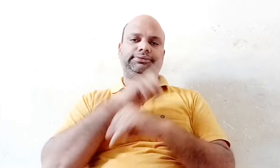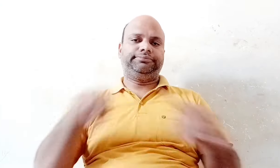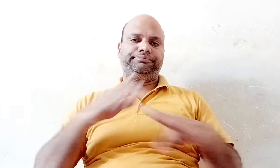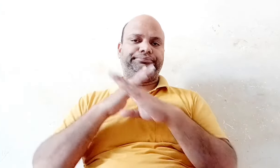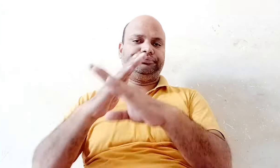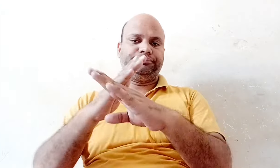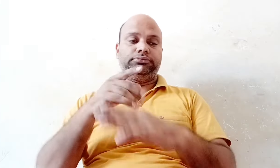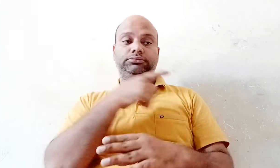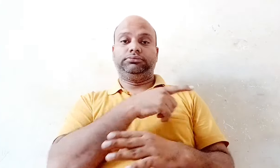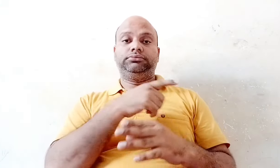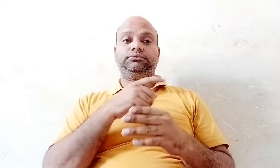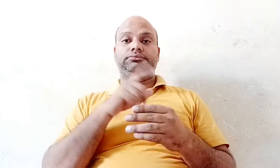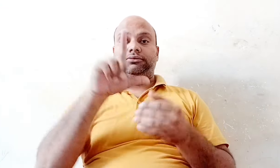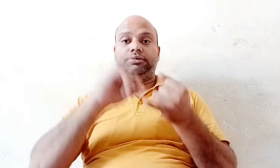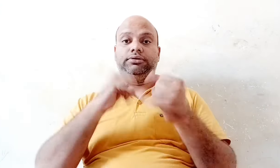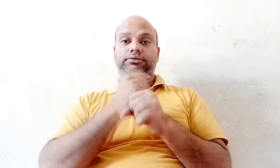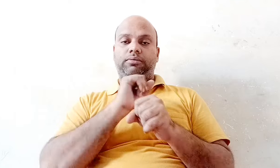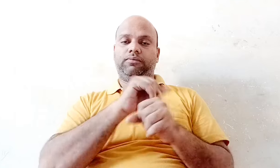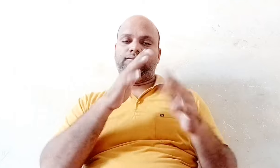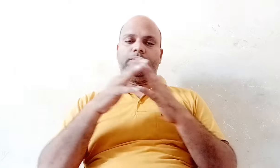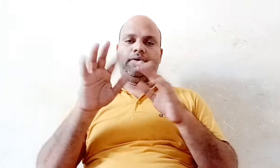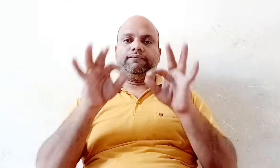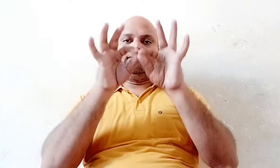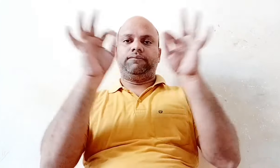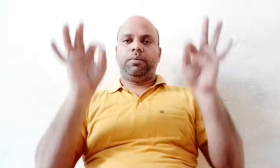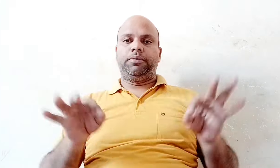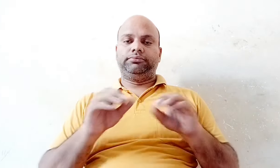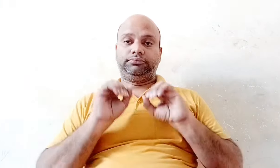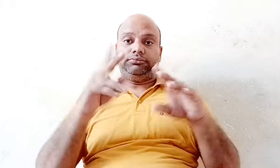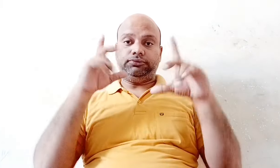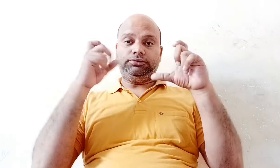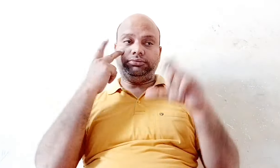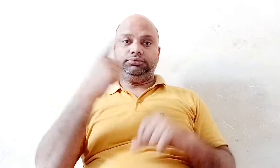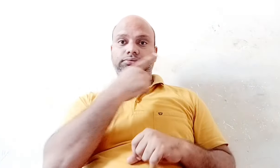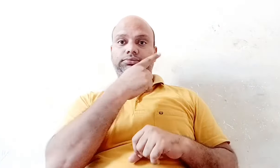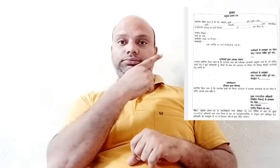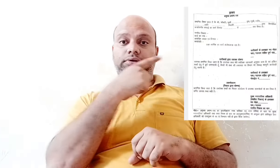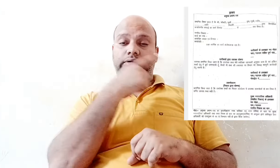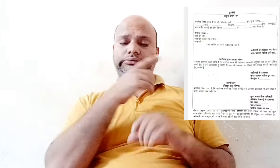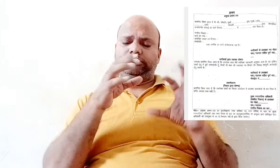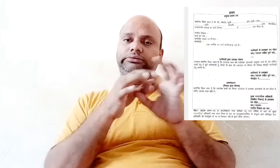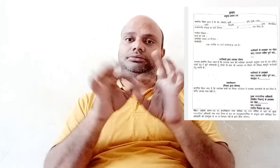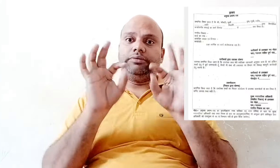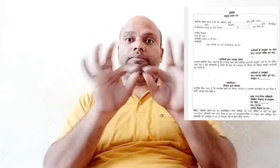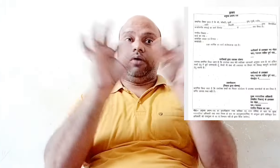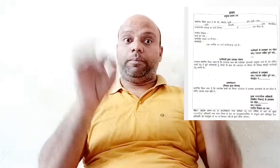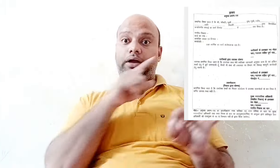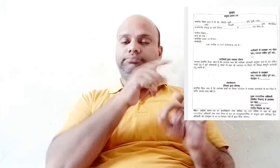Athava Jana Adarakada Mem Usek Nama, Pitta Ki Nama, Janmatithi Evam Linga Mem Koi Triti Hai Ta Ina Triti Om Ko Pahel She